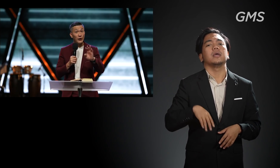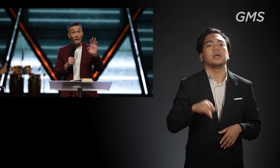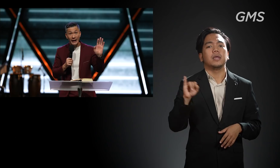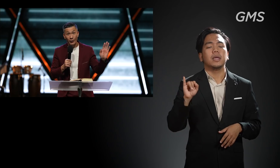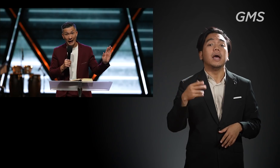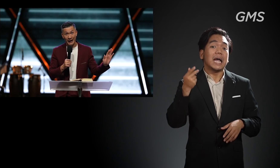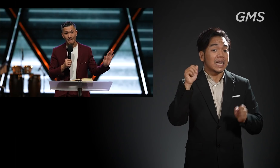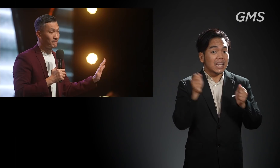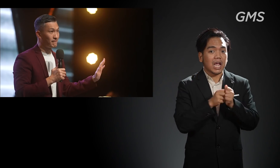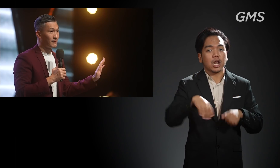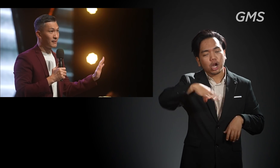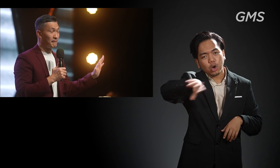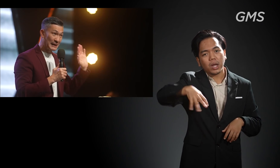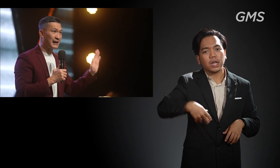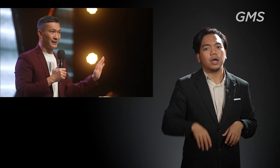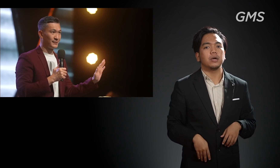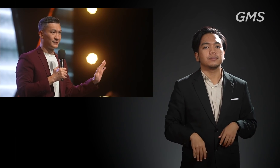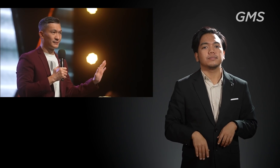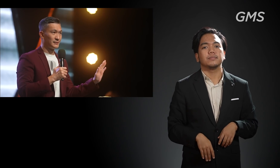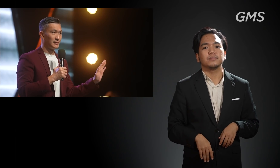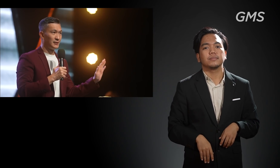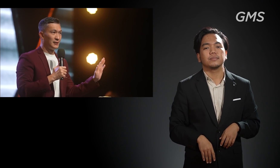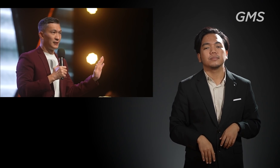Bukan untuk foya-foya loh ya. Bedakan.